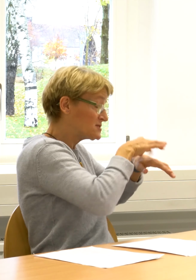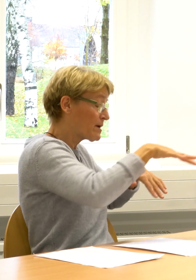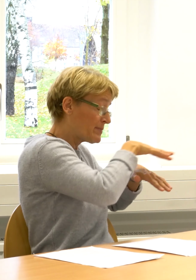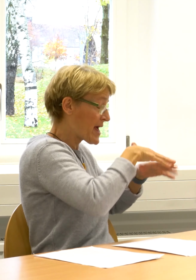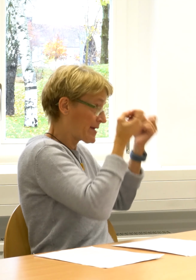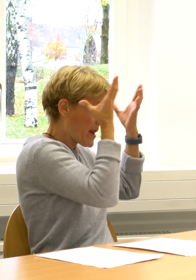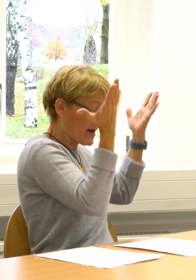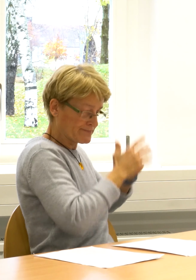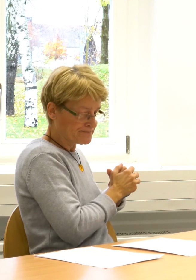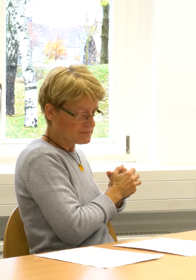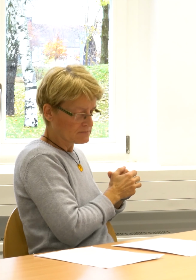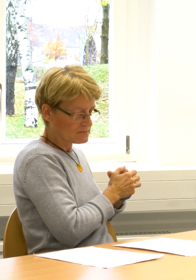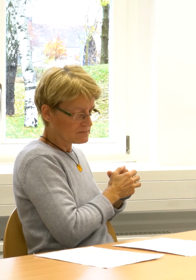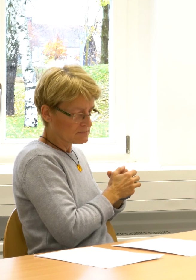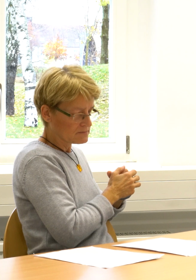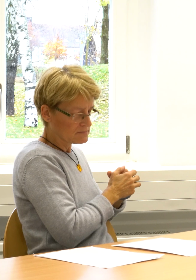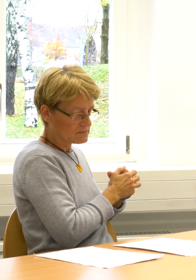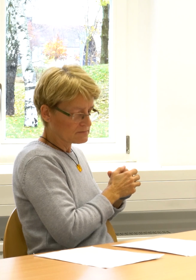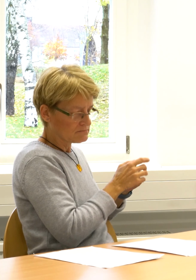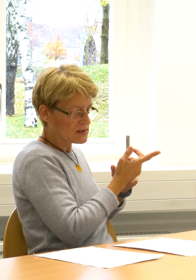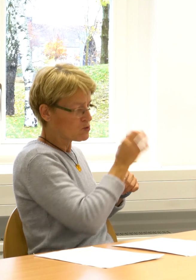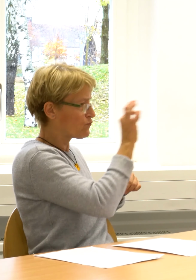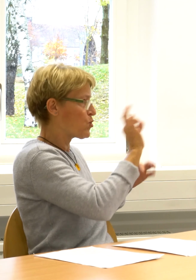Übersetzung. Klar, auch der medizinische Bereich fällt da mit rein.